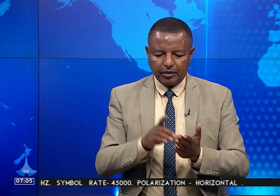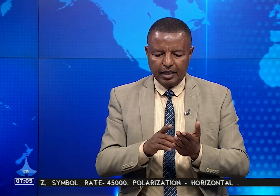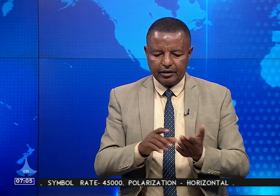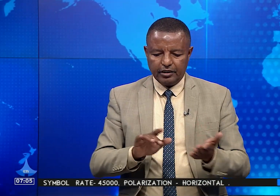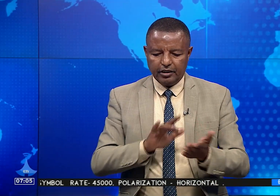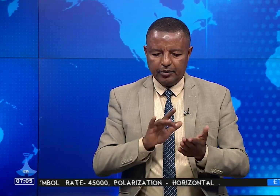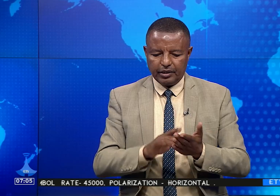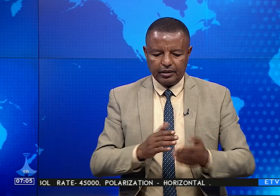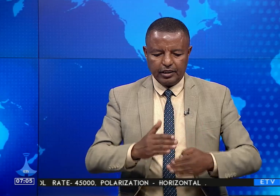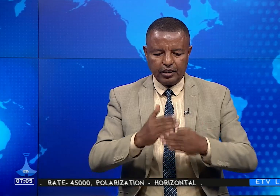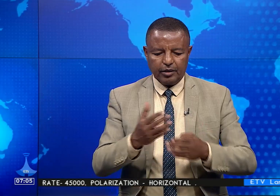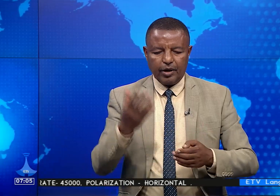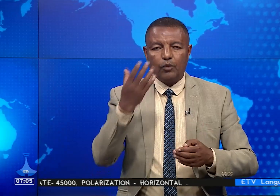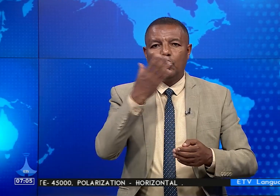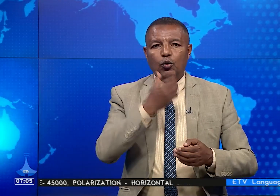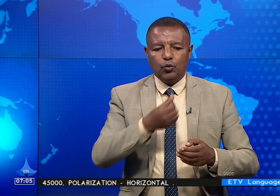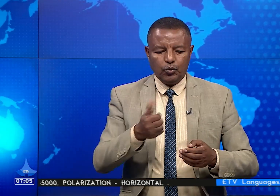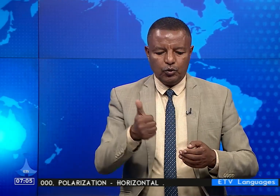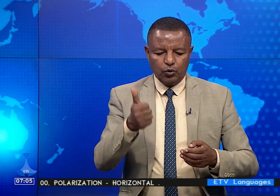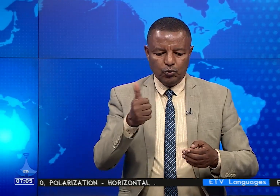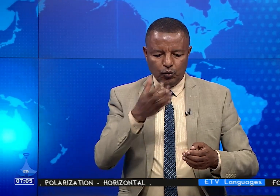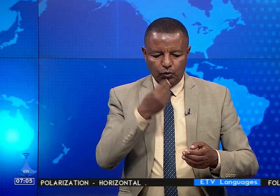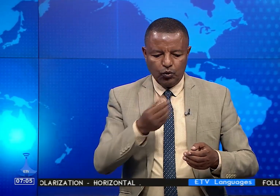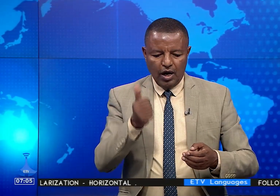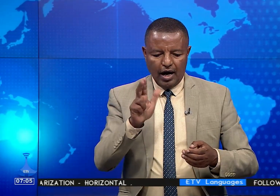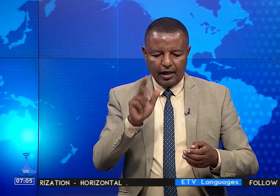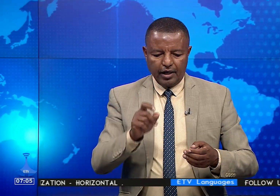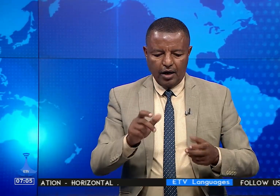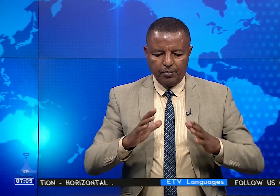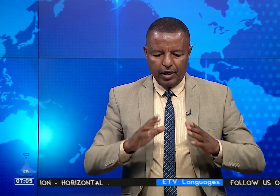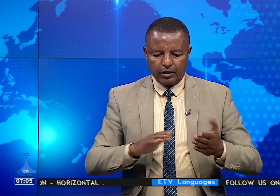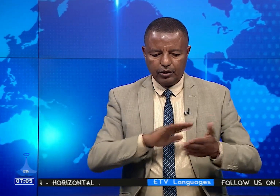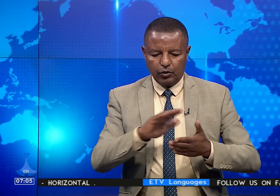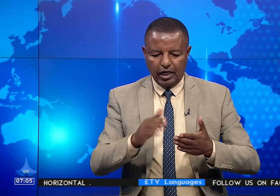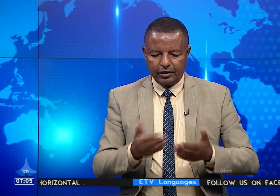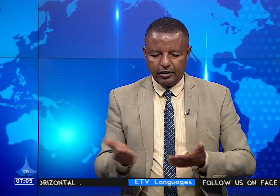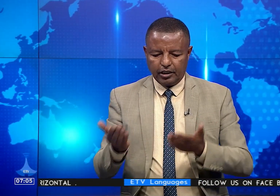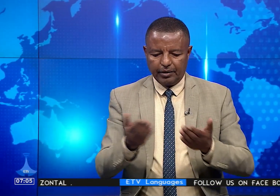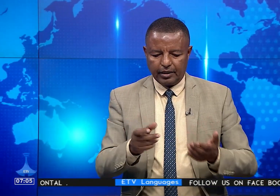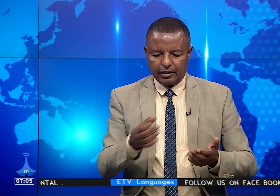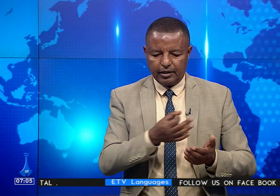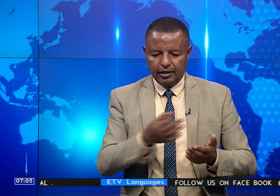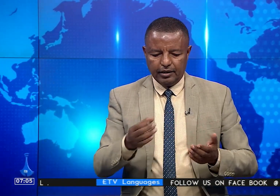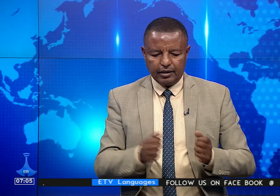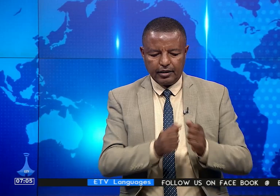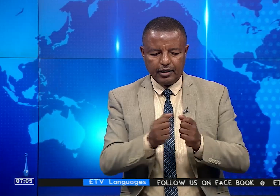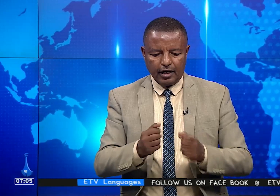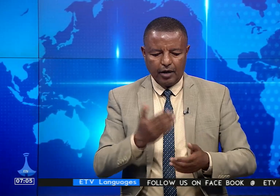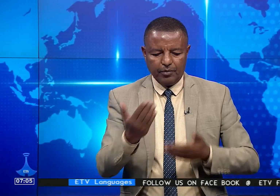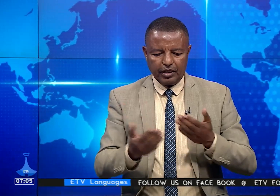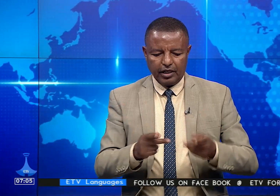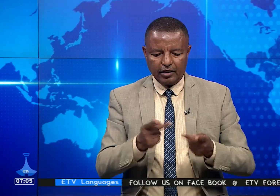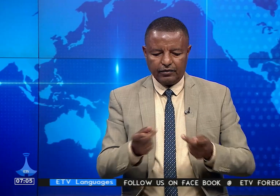በከተማችን እምብርት የተገነባው ውቡ አራዳ ፓርክ የሁላችን የተበረከተ ድንቅ